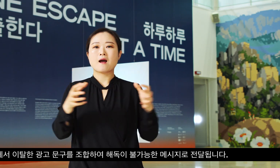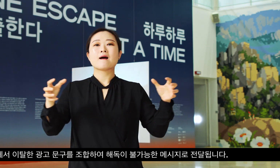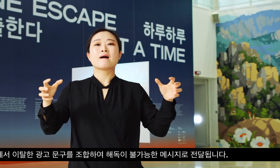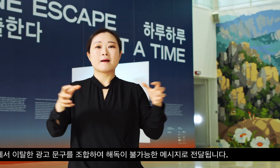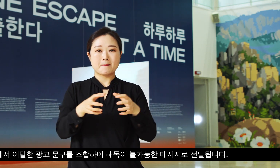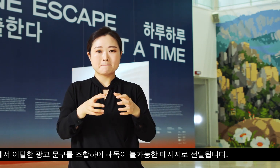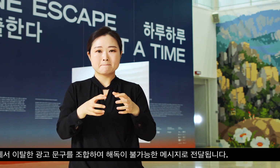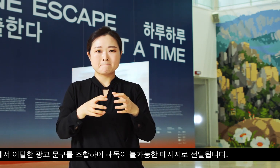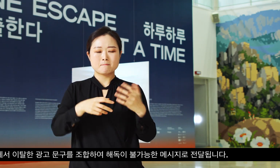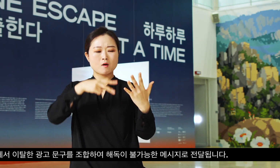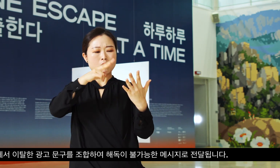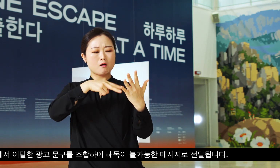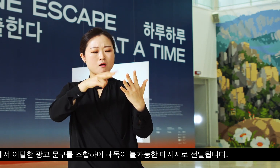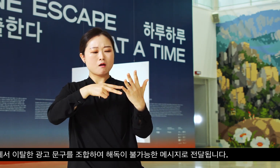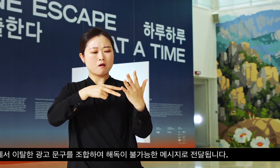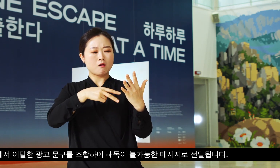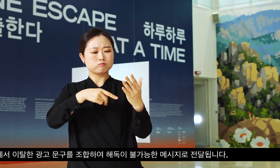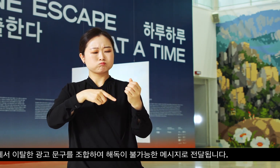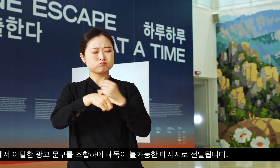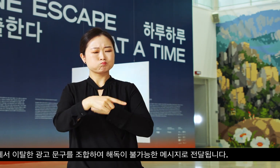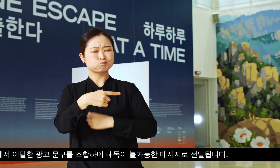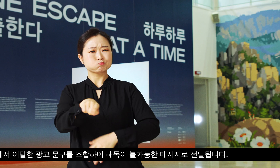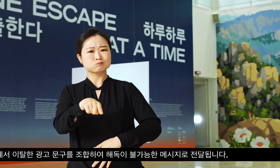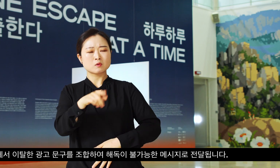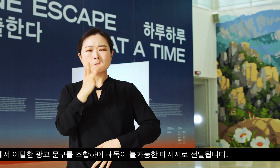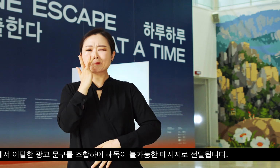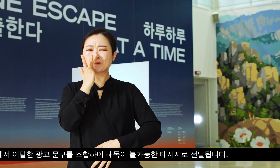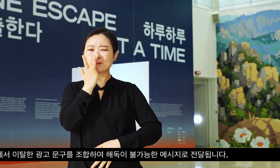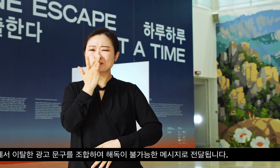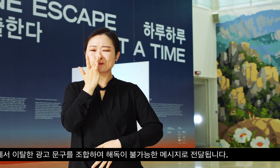해독이 불가능한 메시지로 전달됩니다.